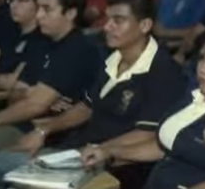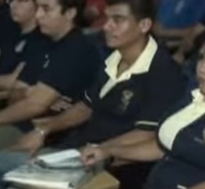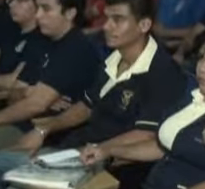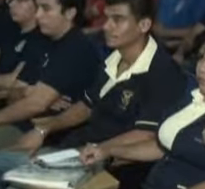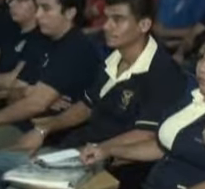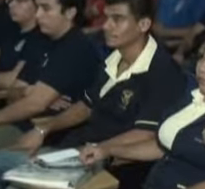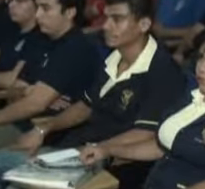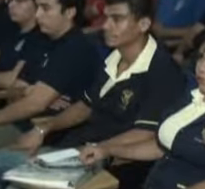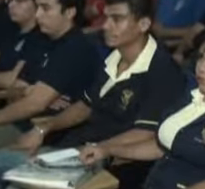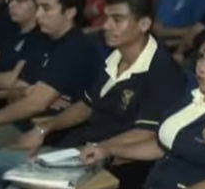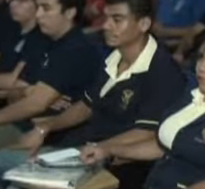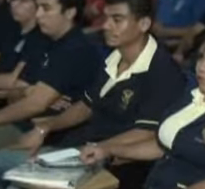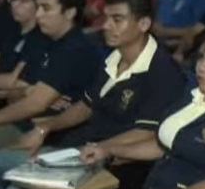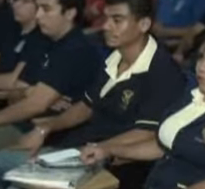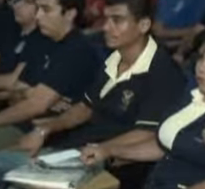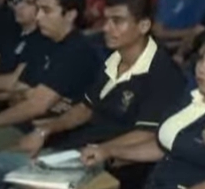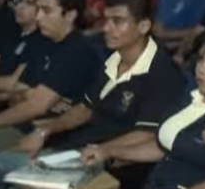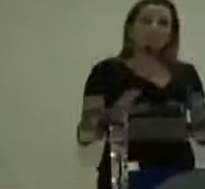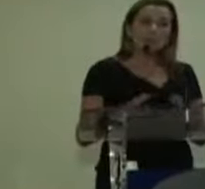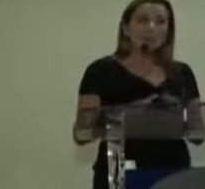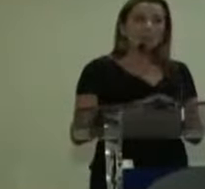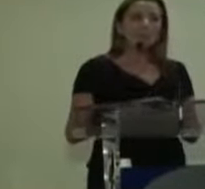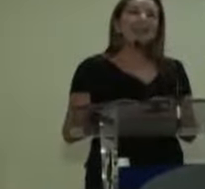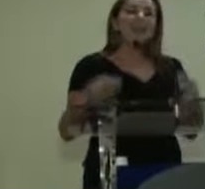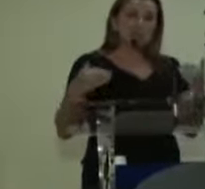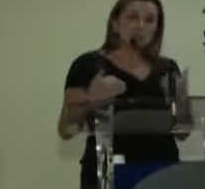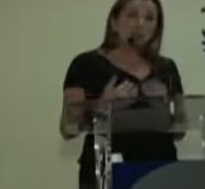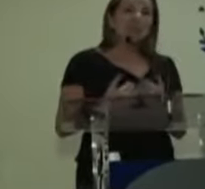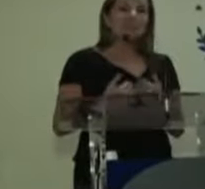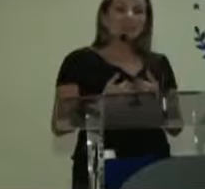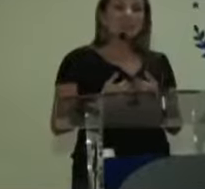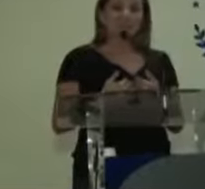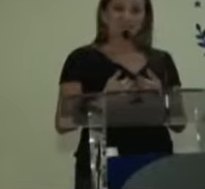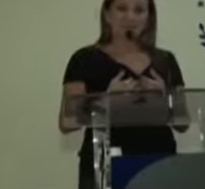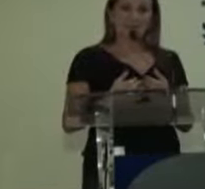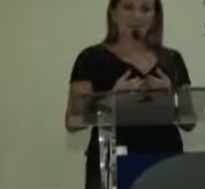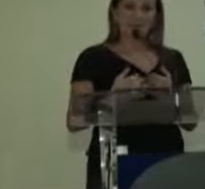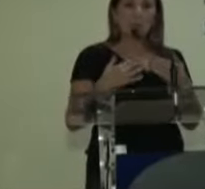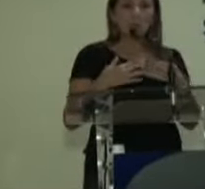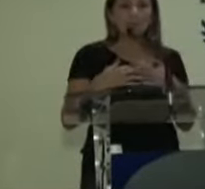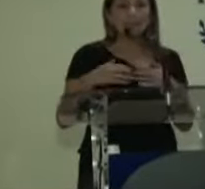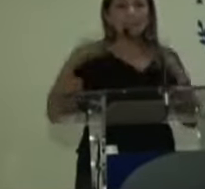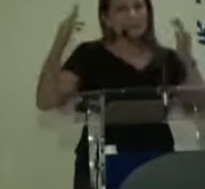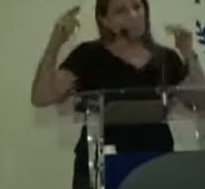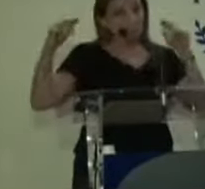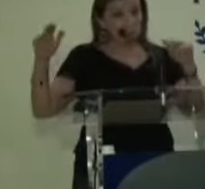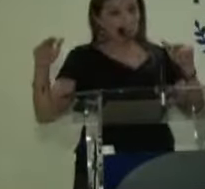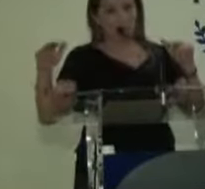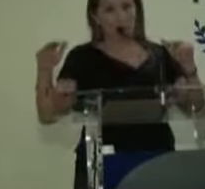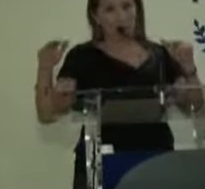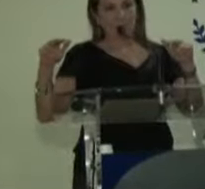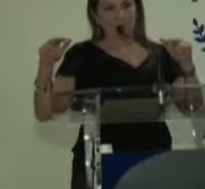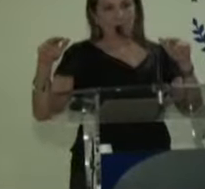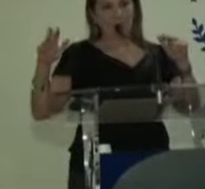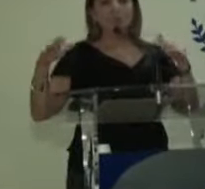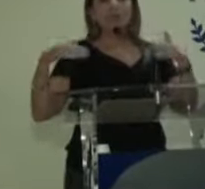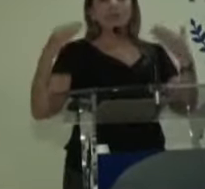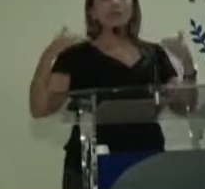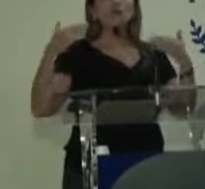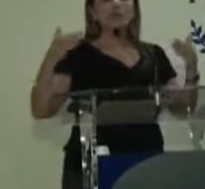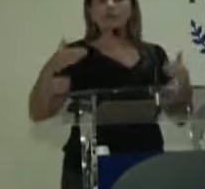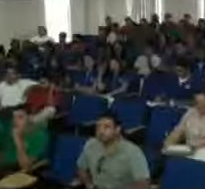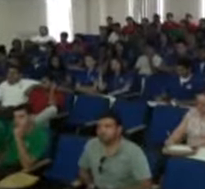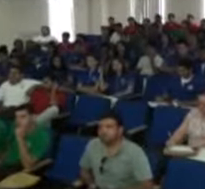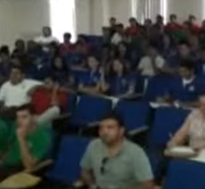con el propósito de brindar un panorama general acerca de lo que se encontrarán al graduarse e ingresar al sector productivo y de la importancia de ser personas